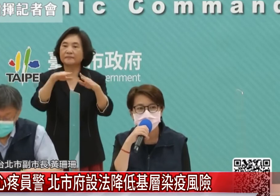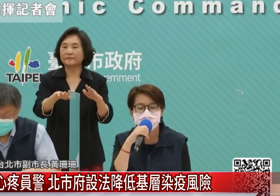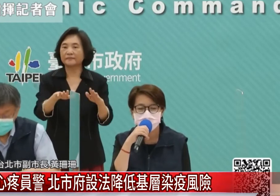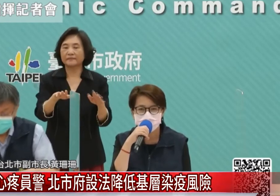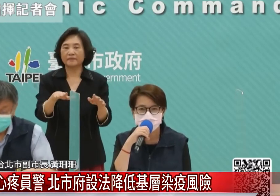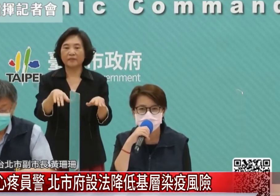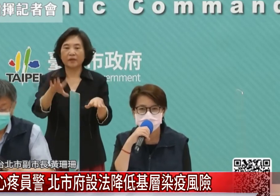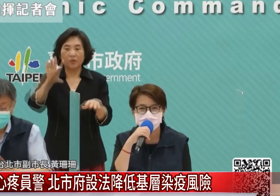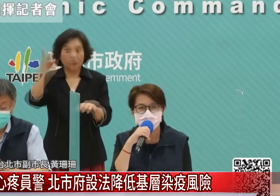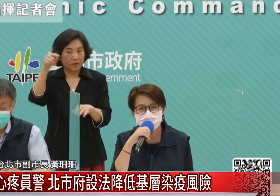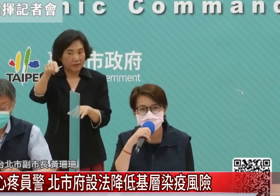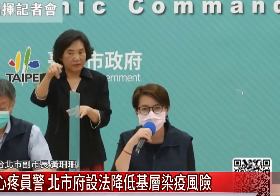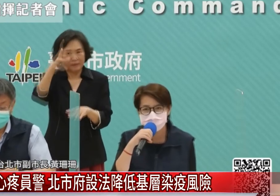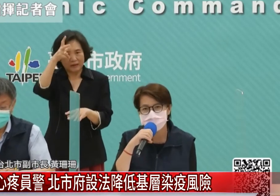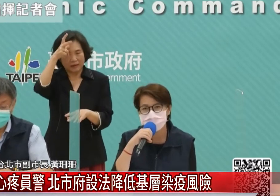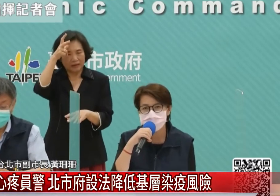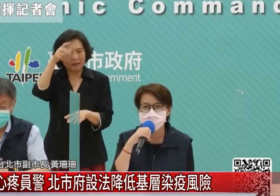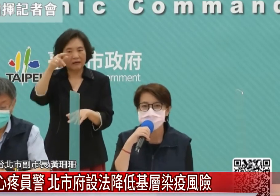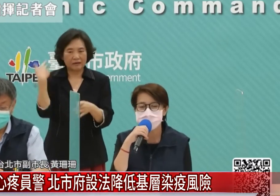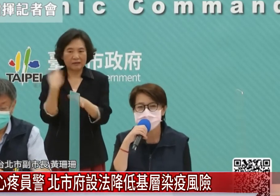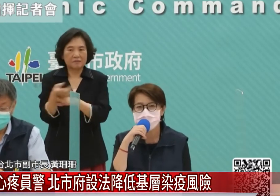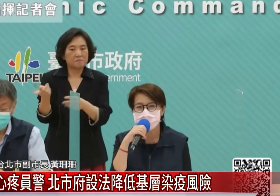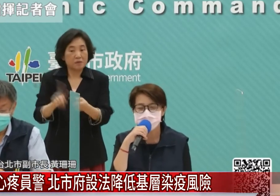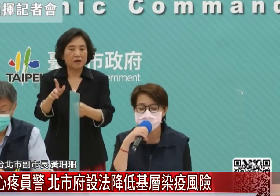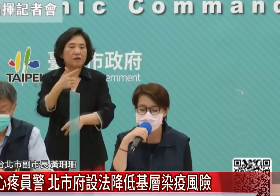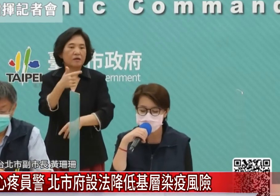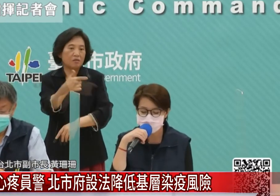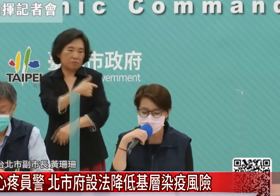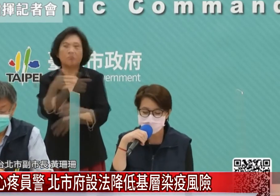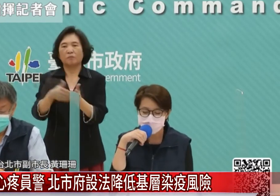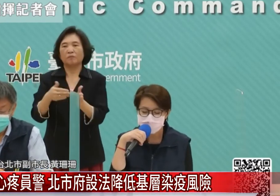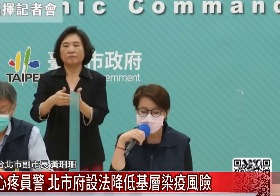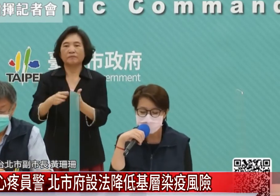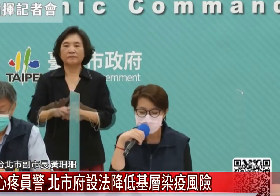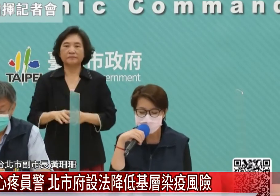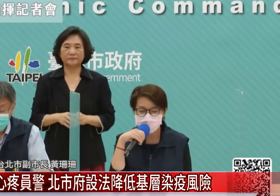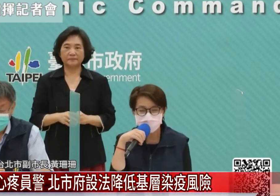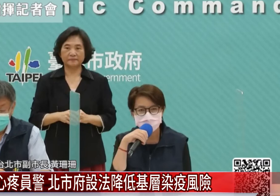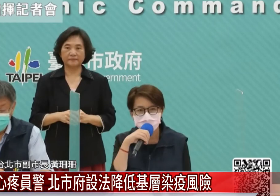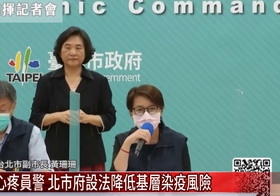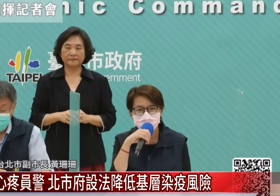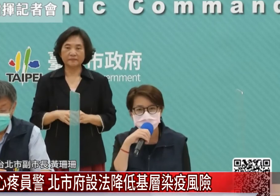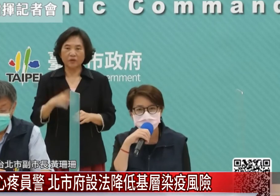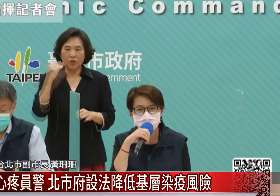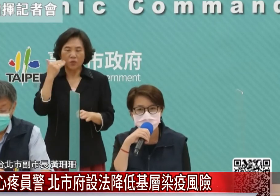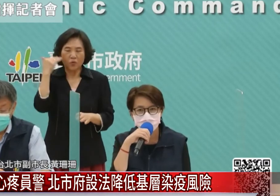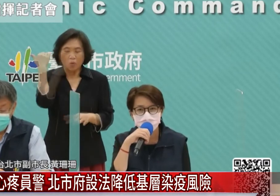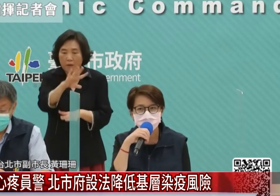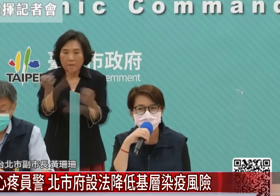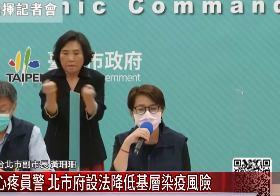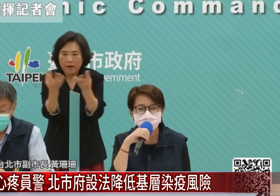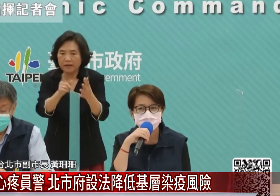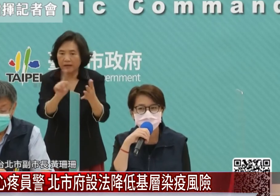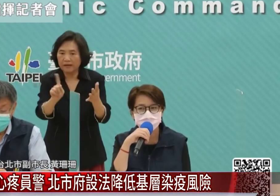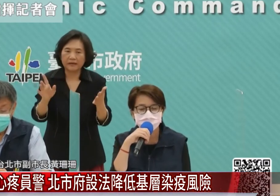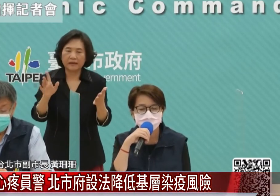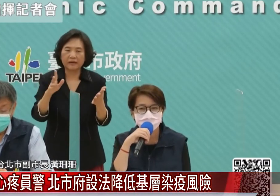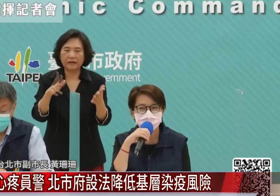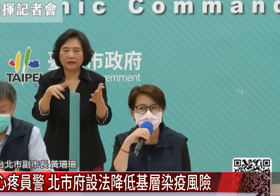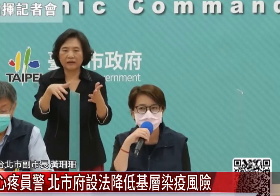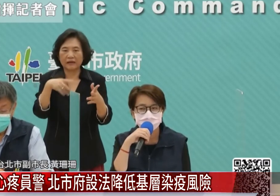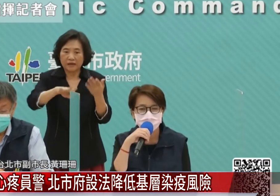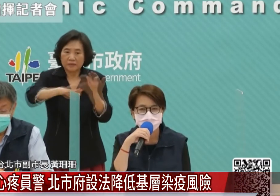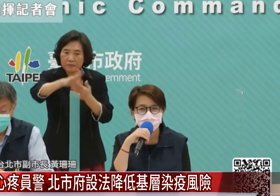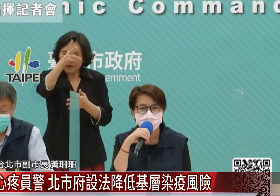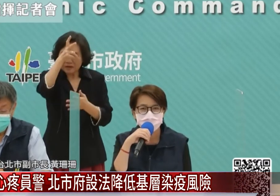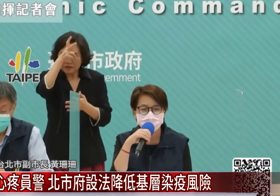北市的万华区的员警已经全部都施打疫苗。那如果有状况的话，如果派出所里面有